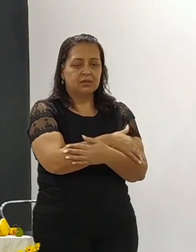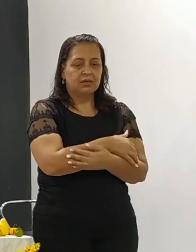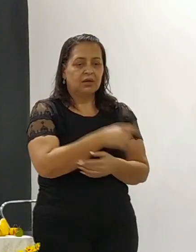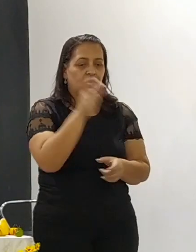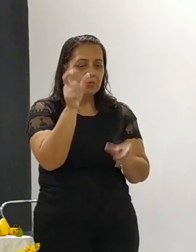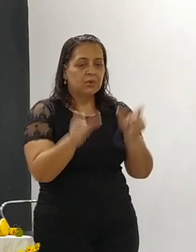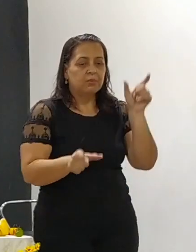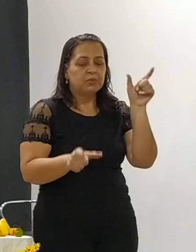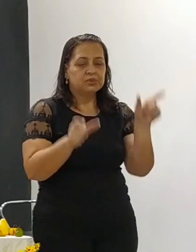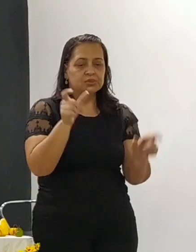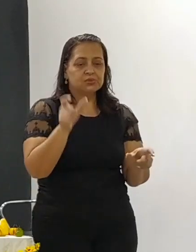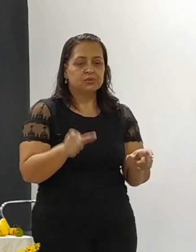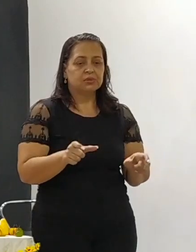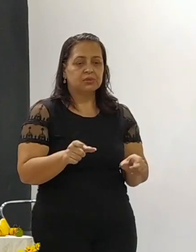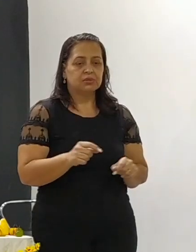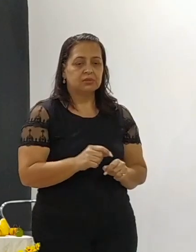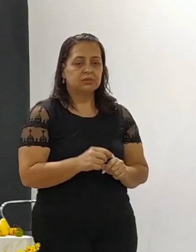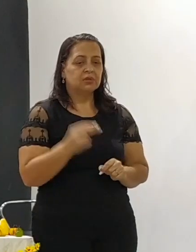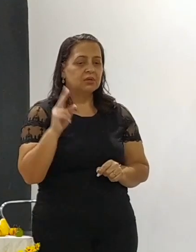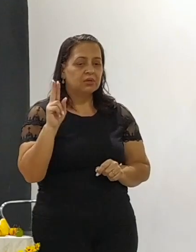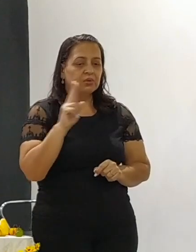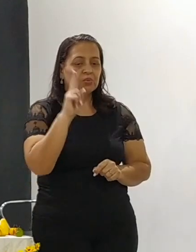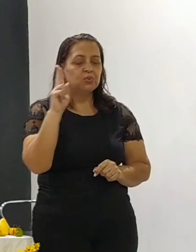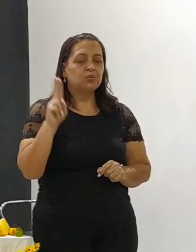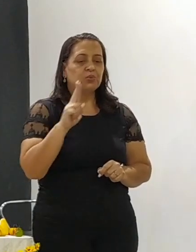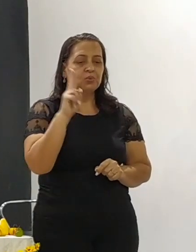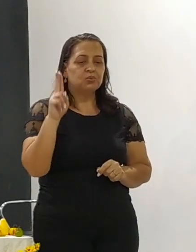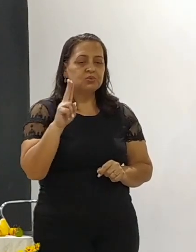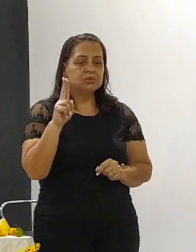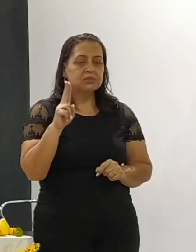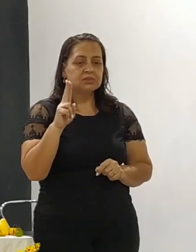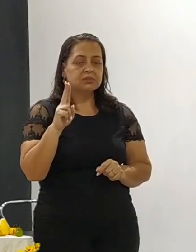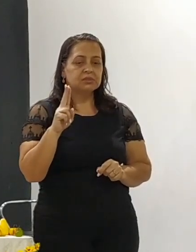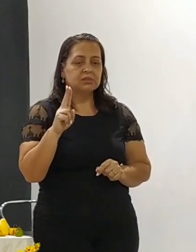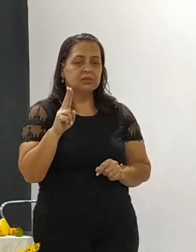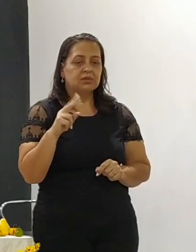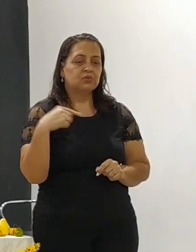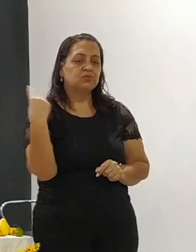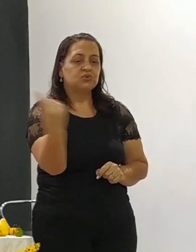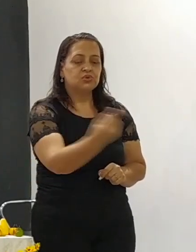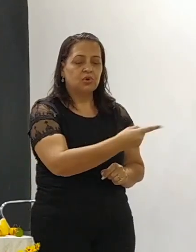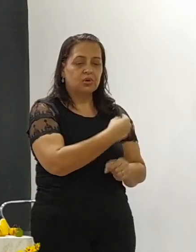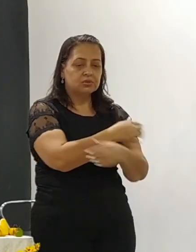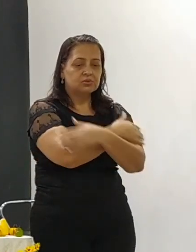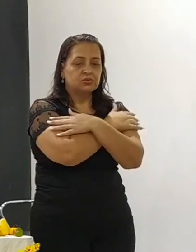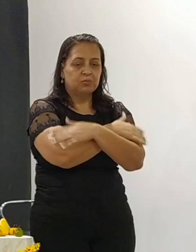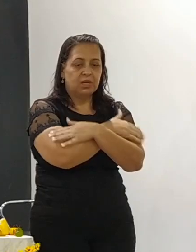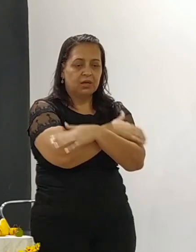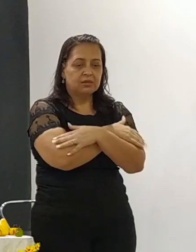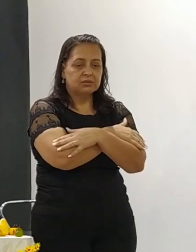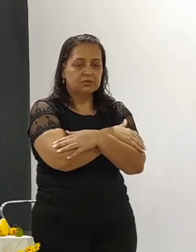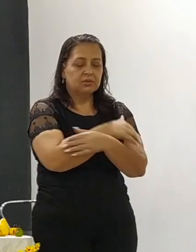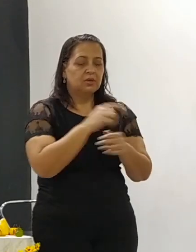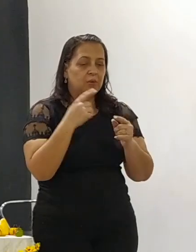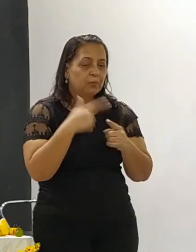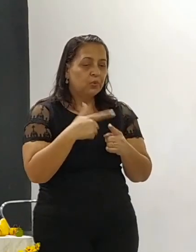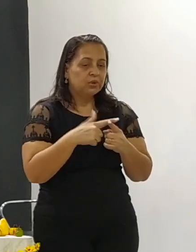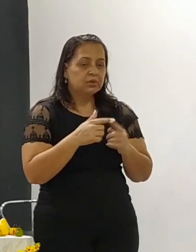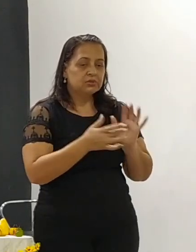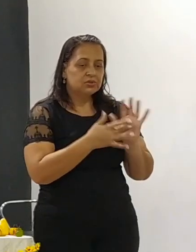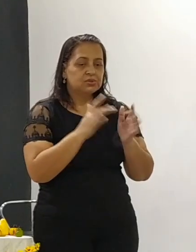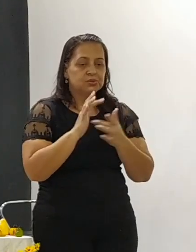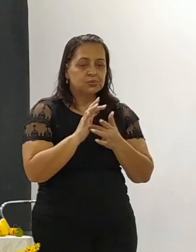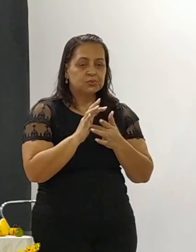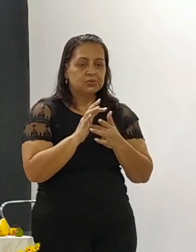isso? Usando você, seu braço, porque Jesus hoje não tem mais braço, ele é Espírito, então ele vai usar o seu braço para